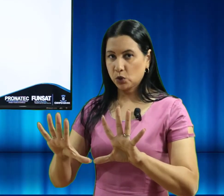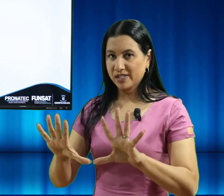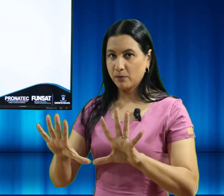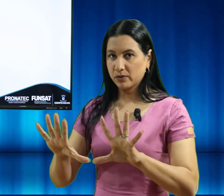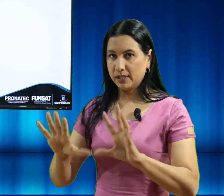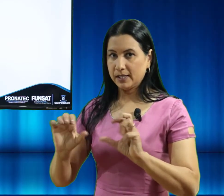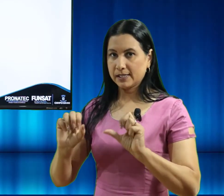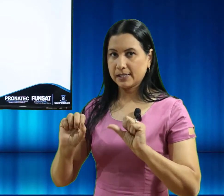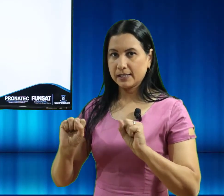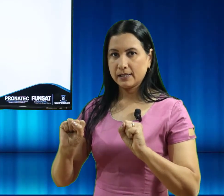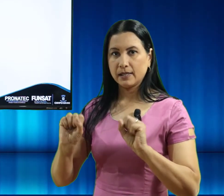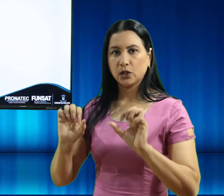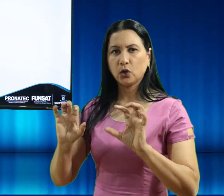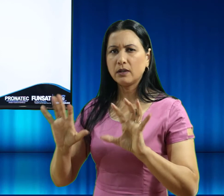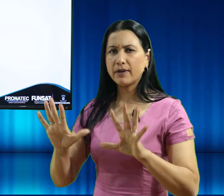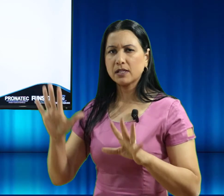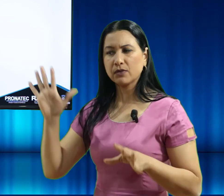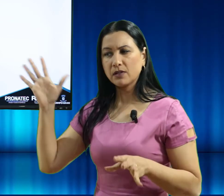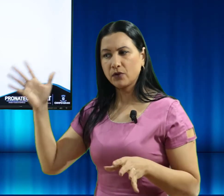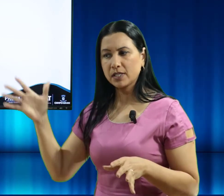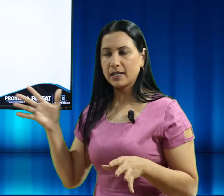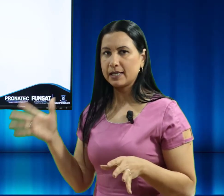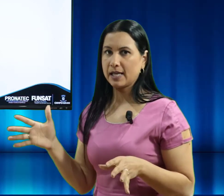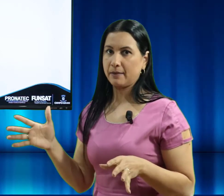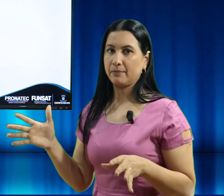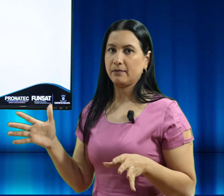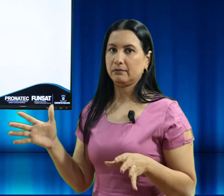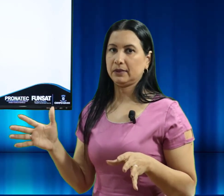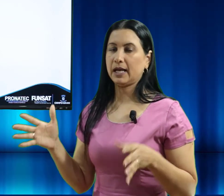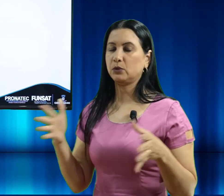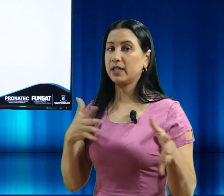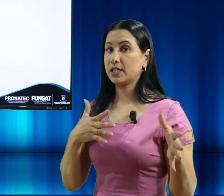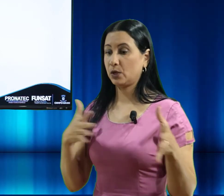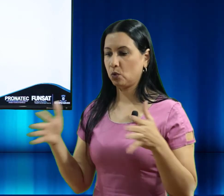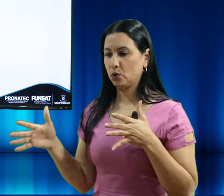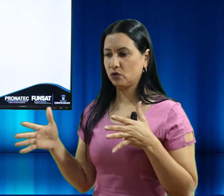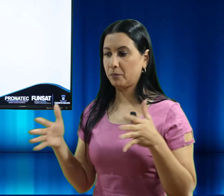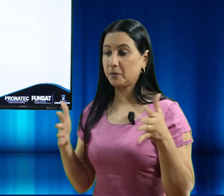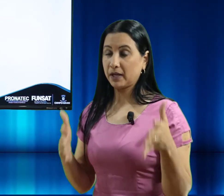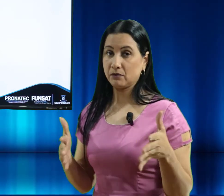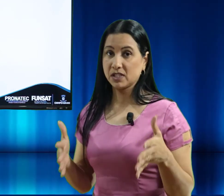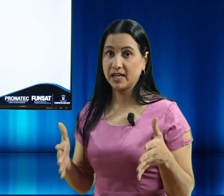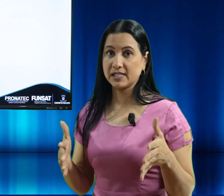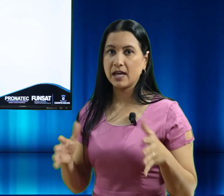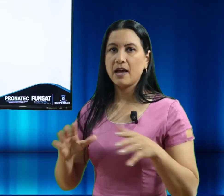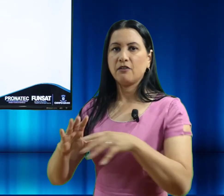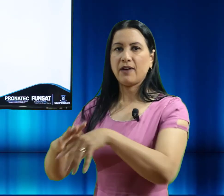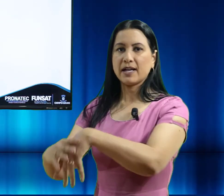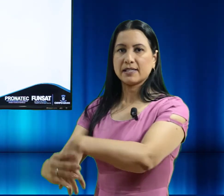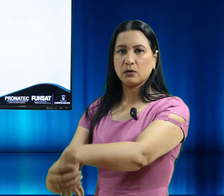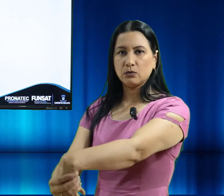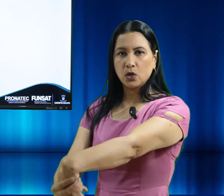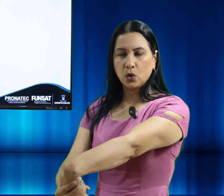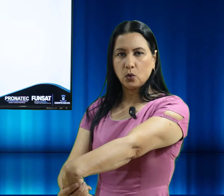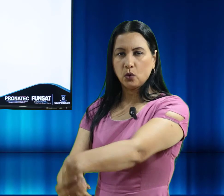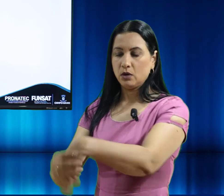suas mãozinhas toda vez que você for sinalizar, tá? Durante esse curso, eu vou pedir para que vocês façam